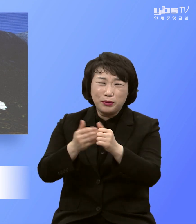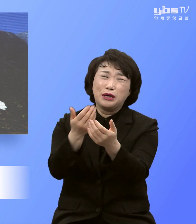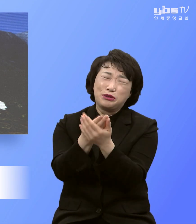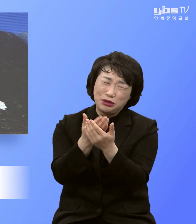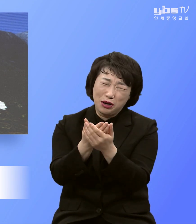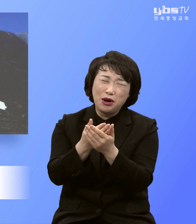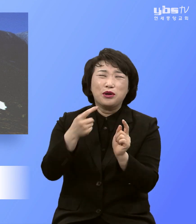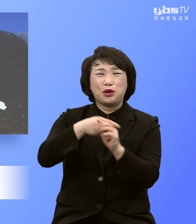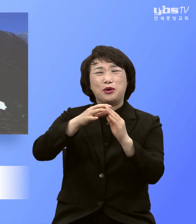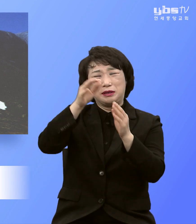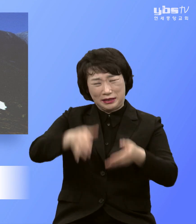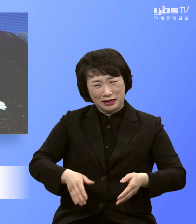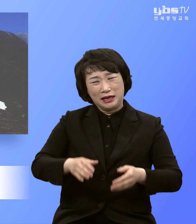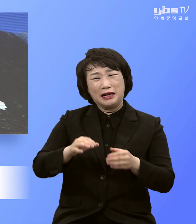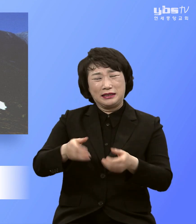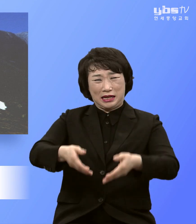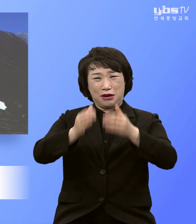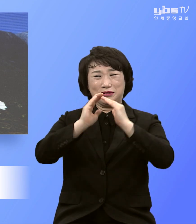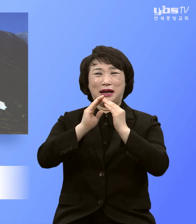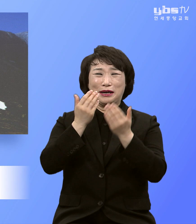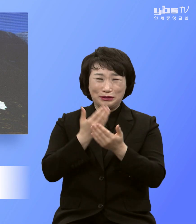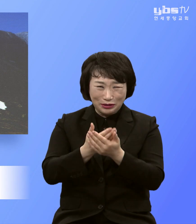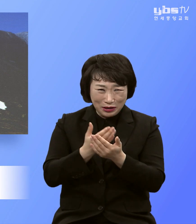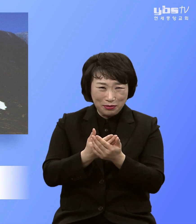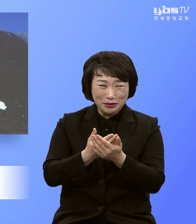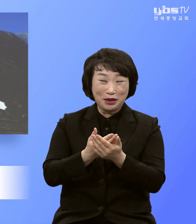통해서 교회를 일으키게 하옵소서.